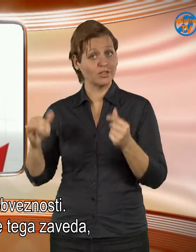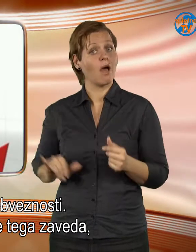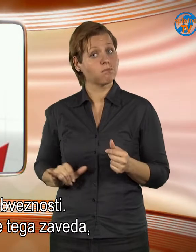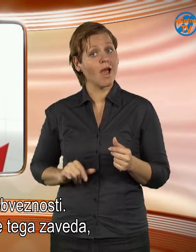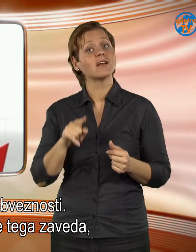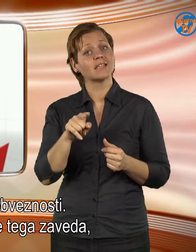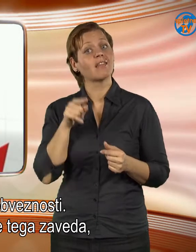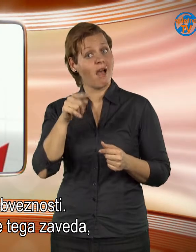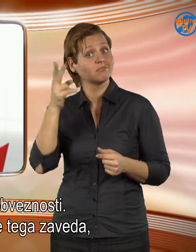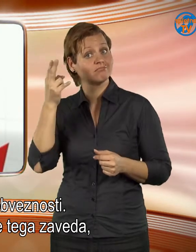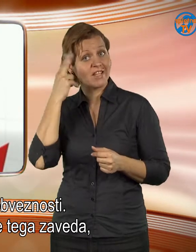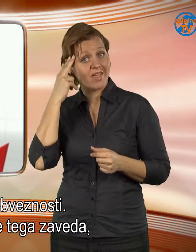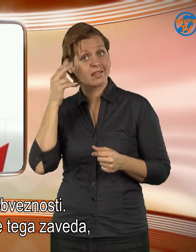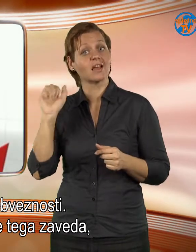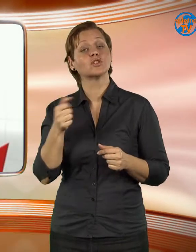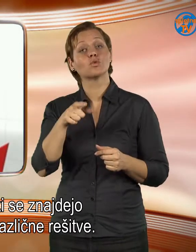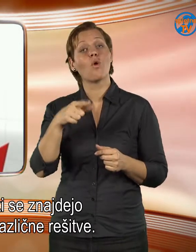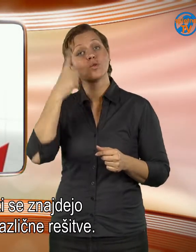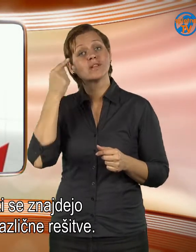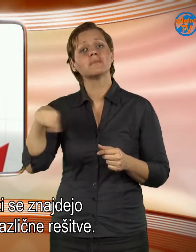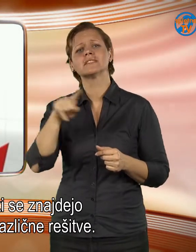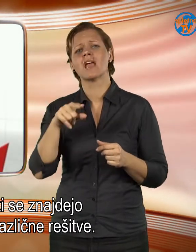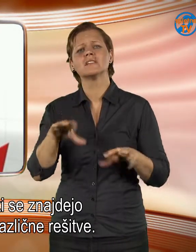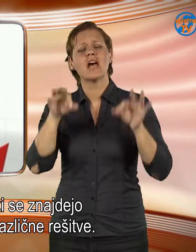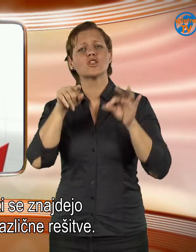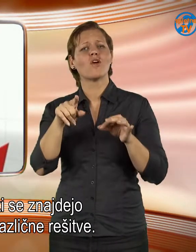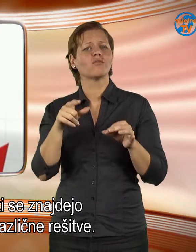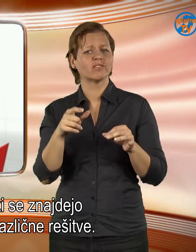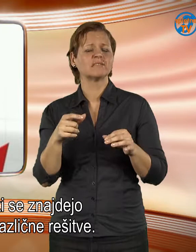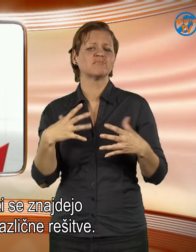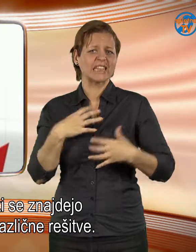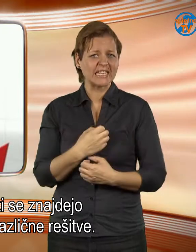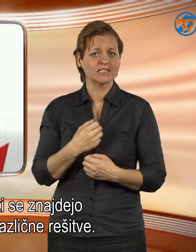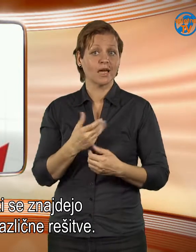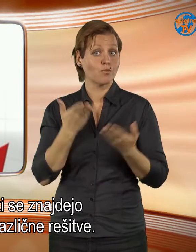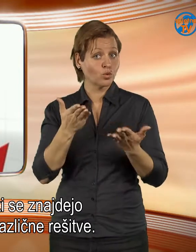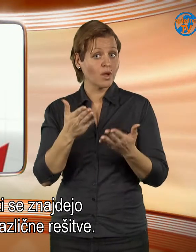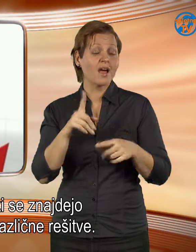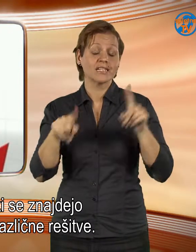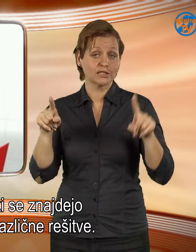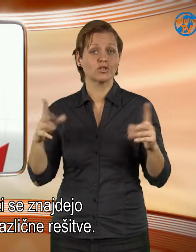Večina bank se tega zaveda, zato ljudem, ki se znajdejo v stiski, ponuja različne rešitve.